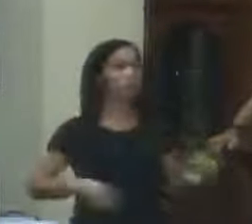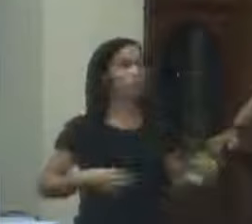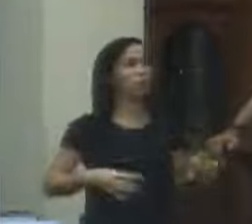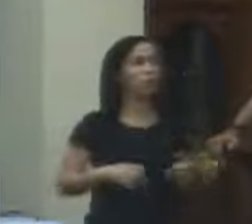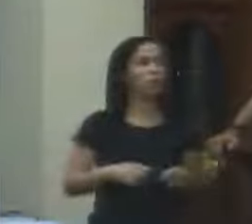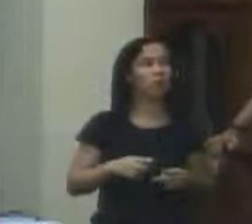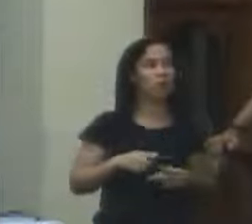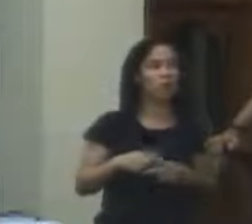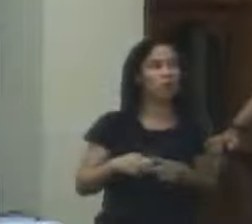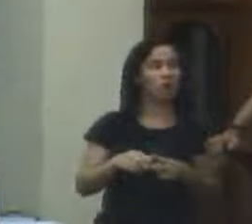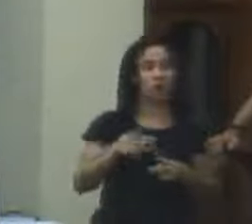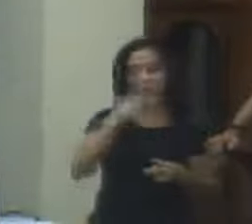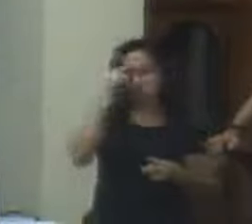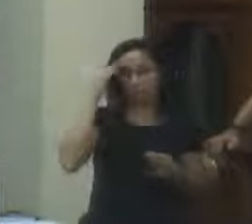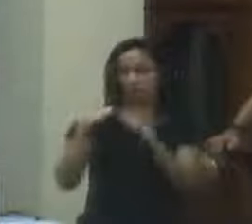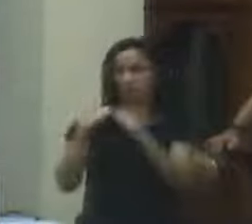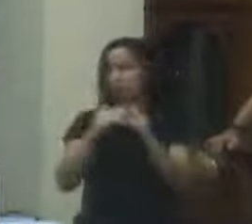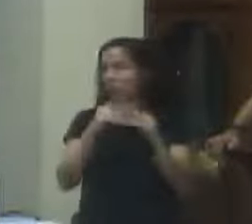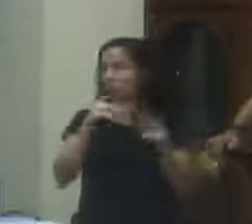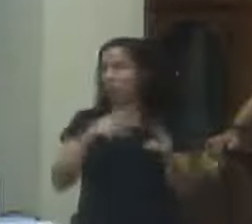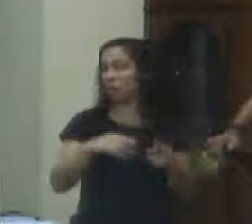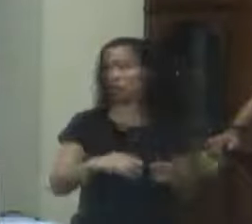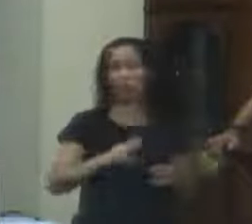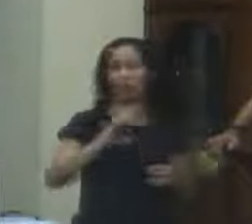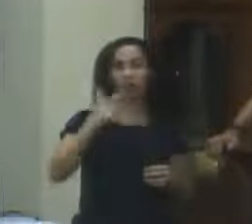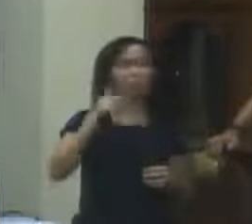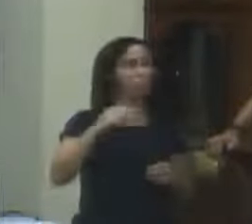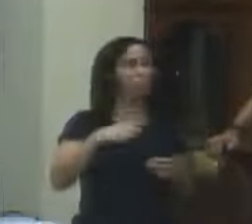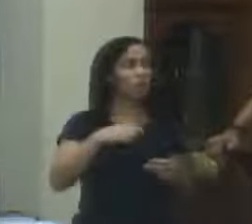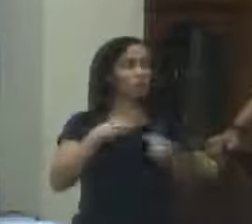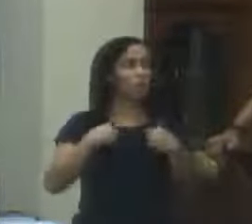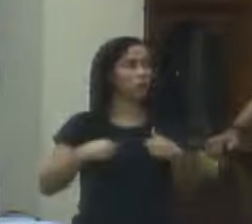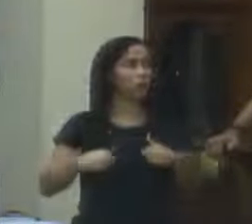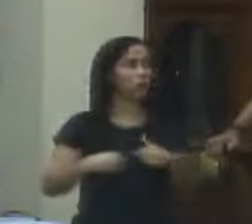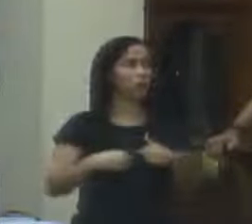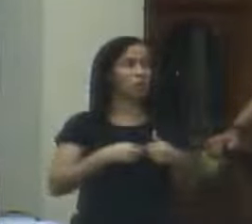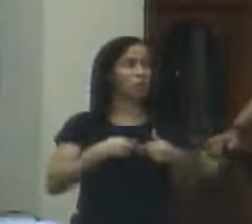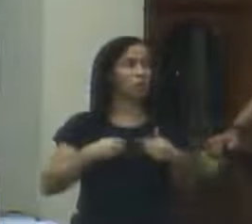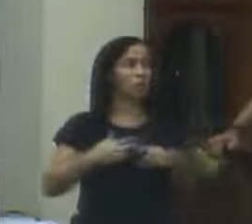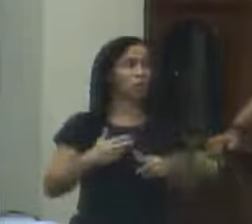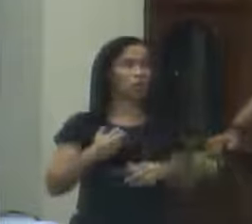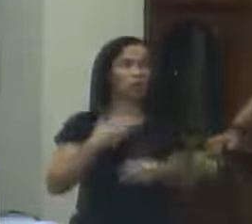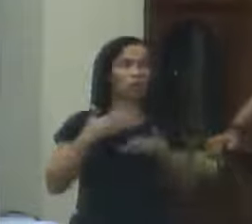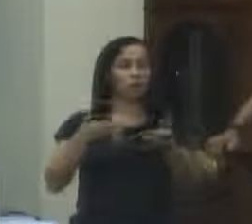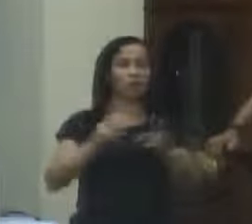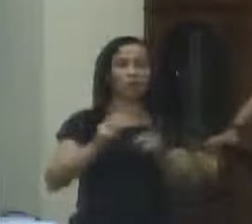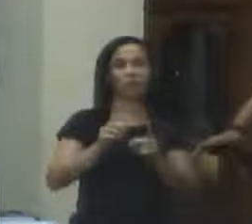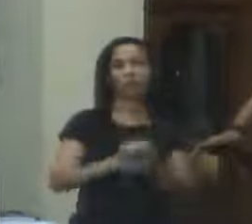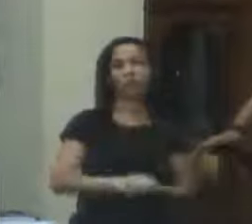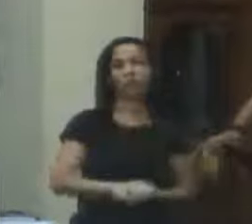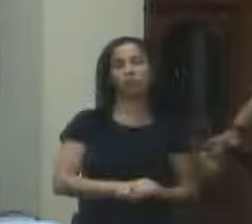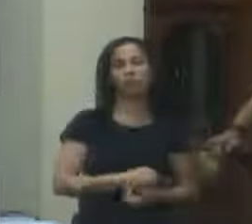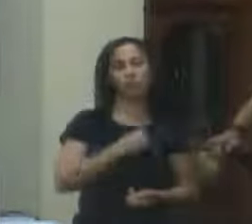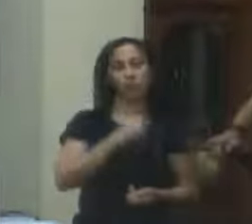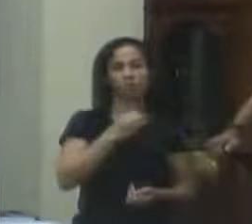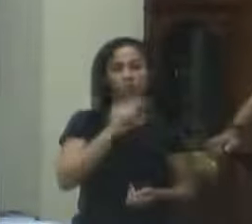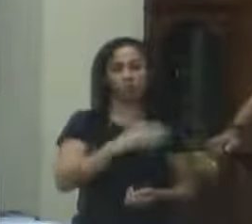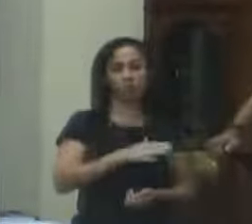e o do Amendoim, que são moradores de lá. O resto, eu fiquei com a credencial na mão. Os comerciantes ambulantes não chegavam lá. Foi